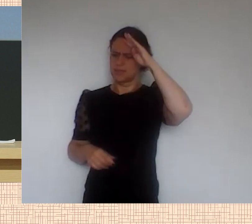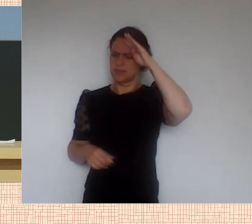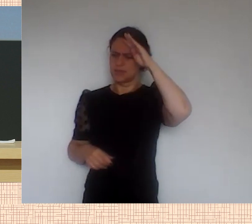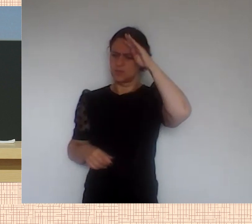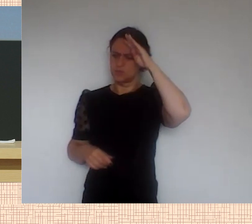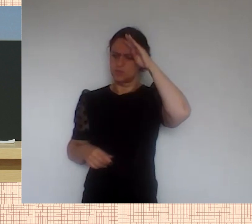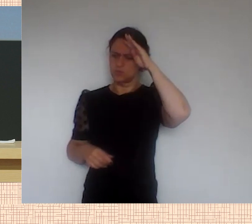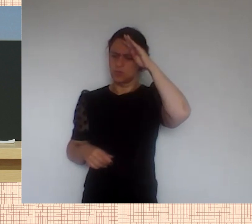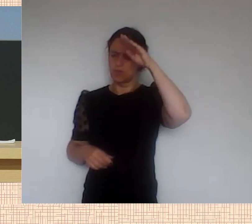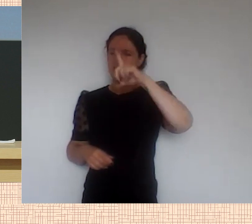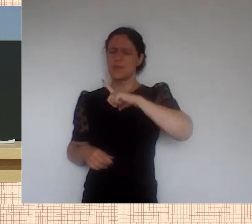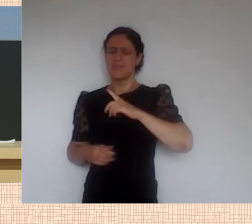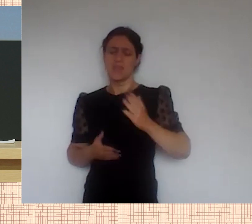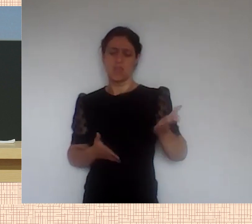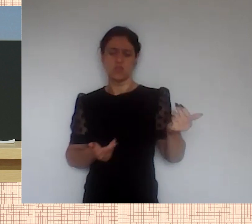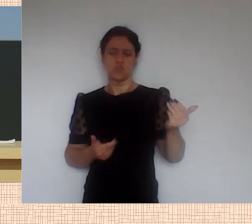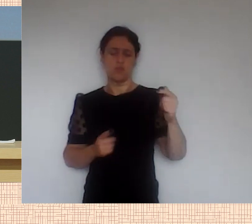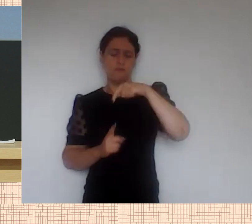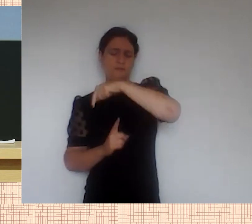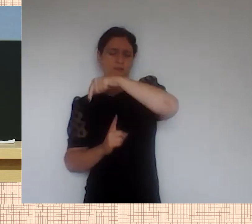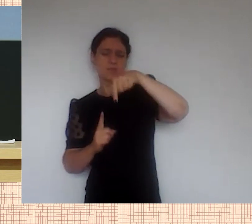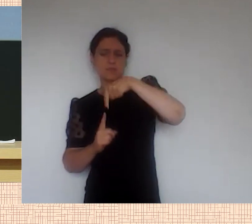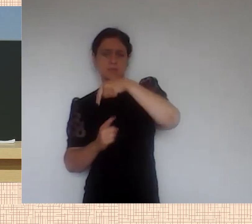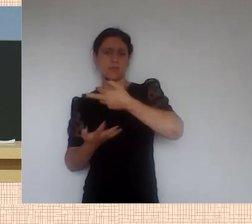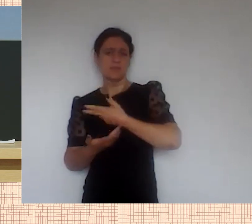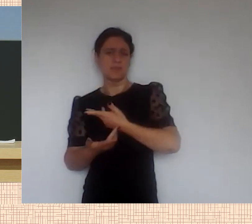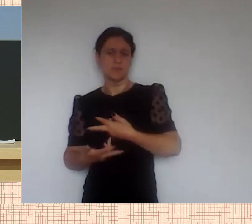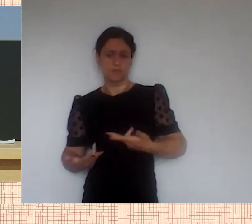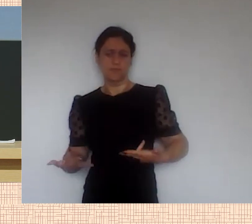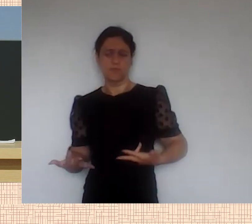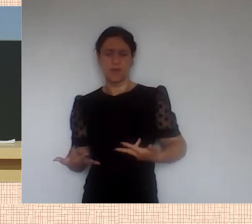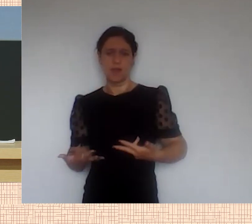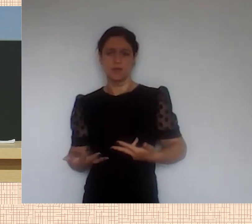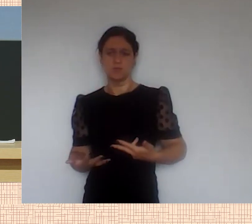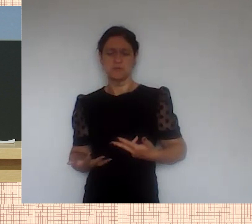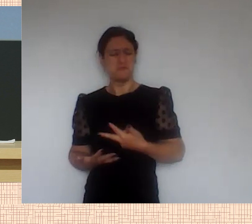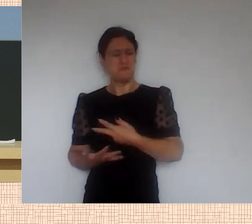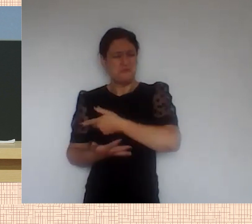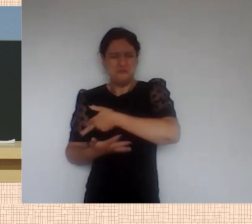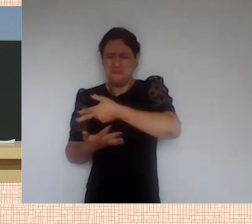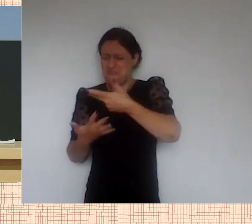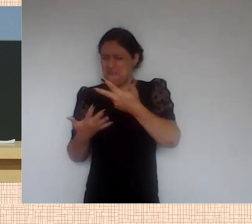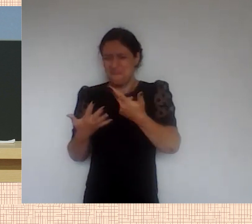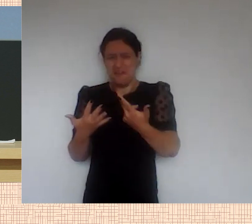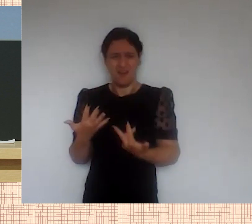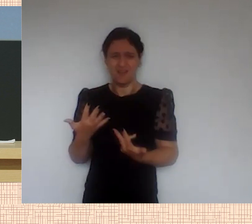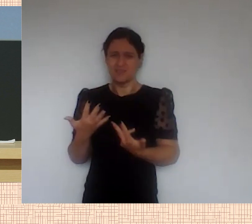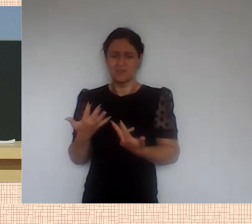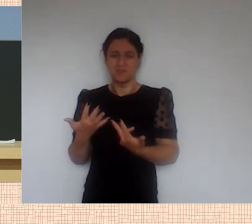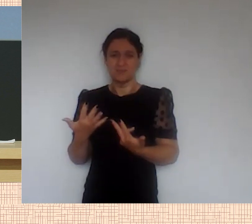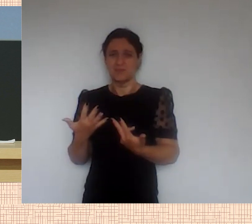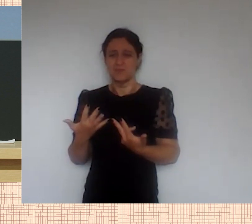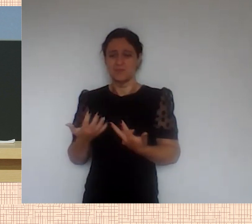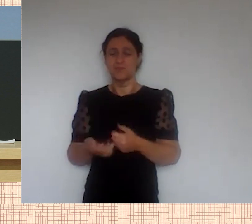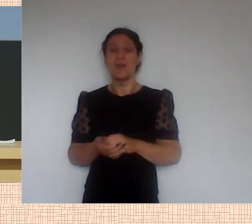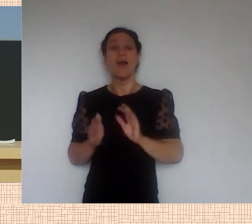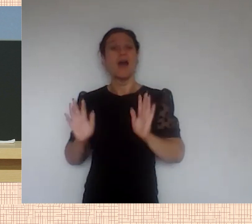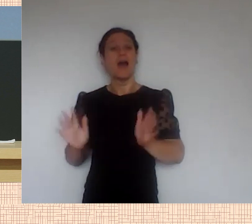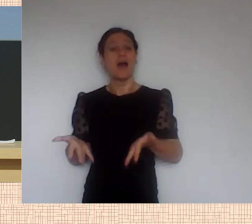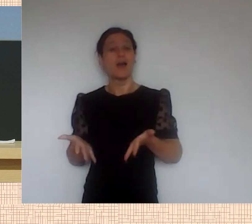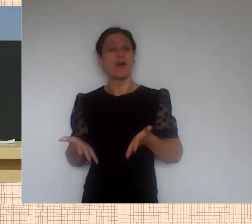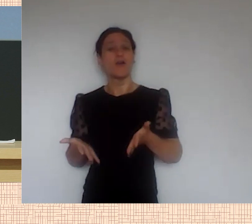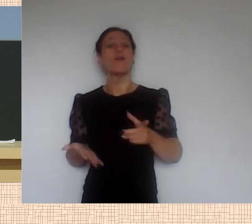E vão cair como gotas de orvalho. E está acontecendo entre nós. As